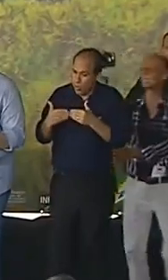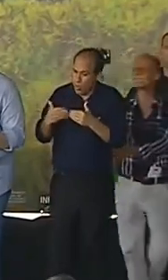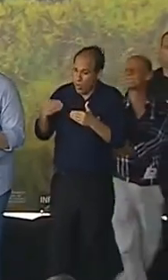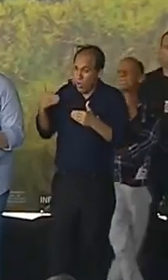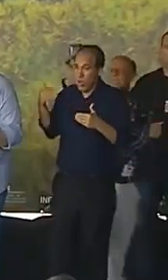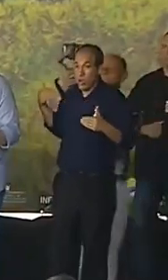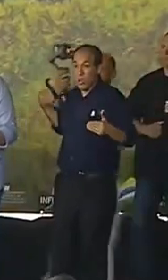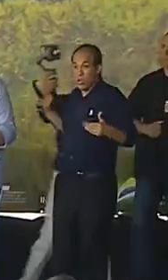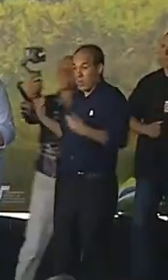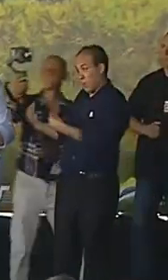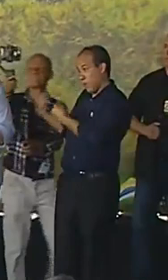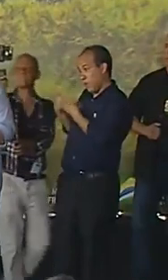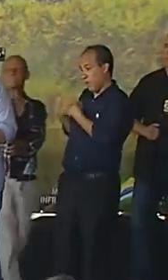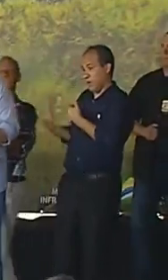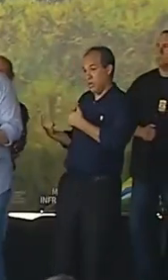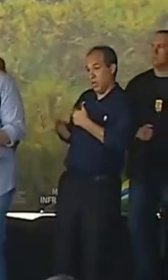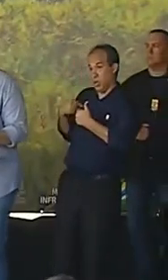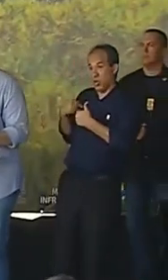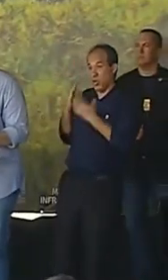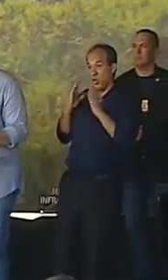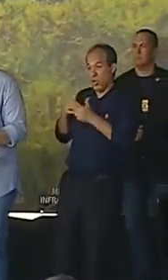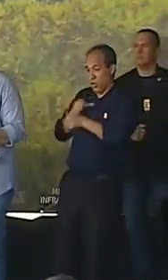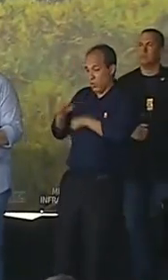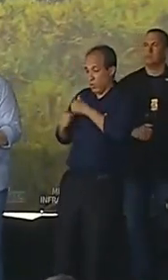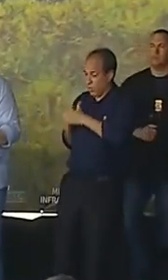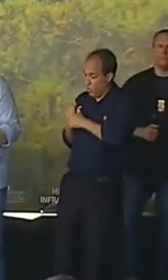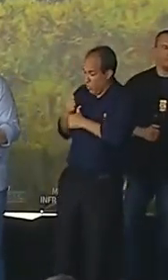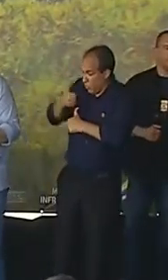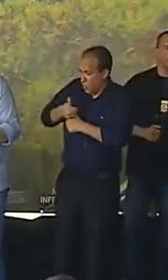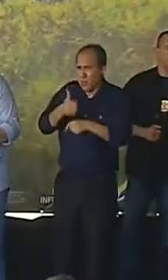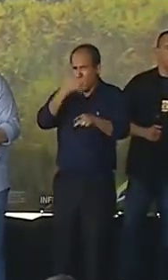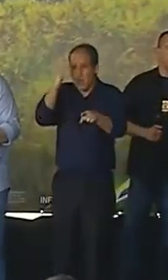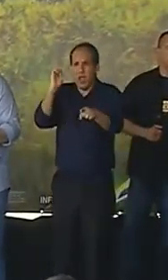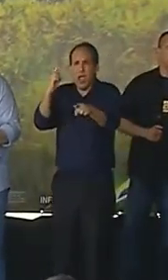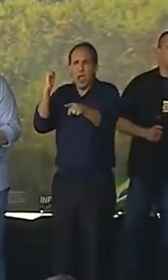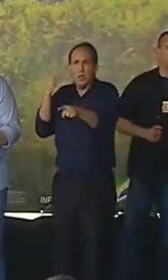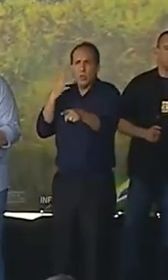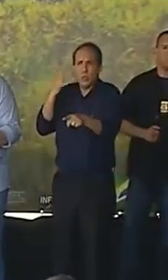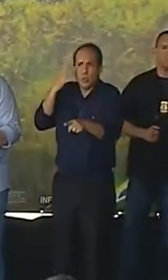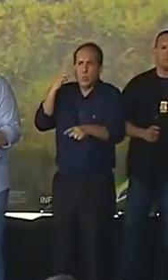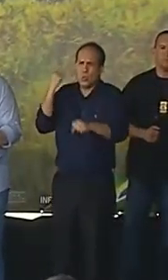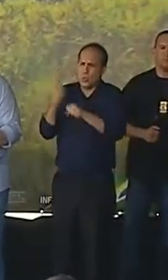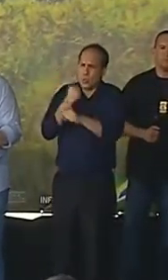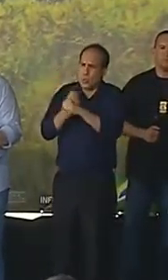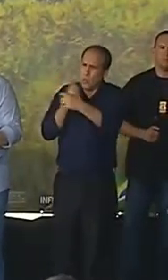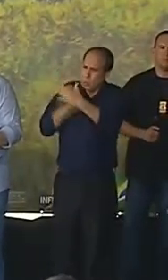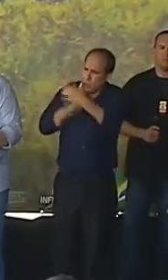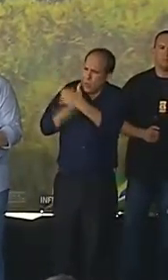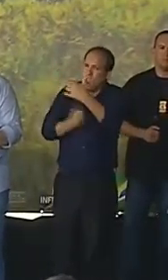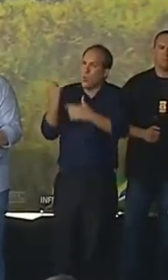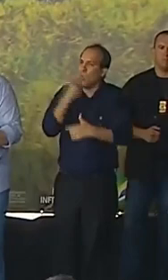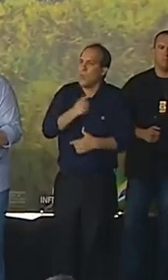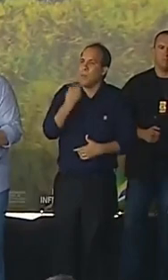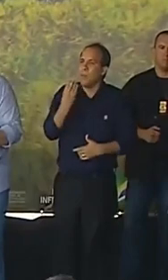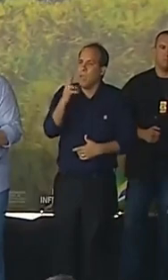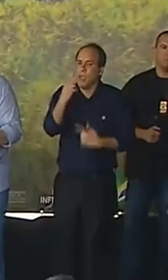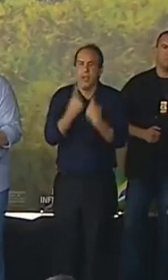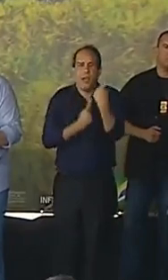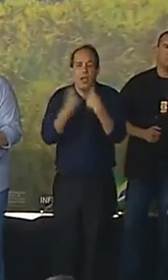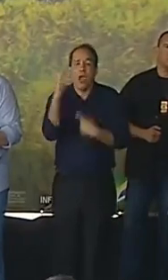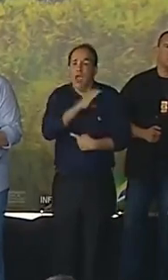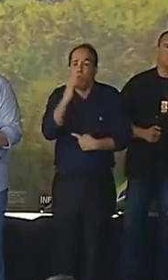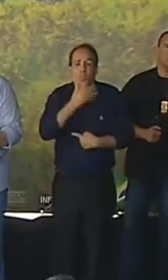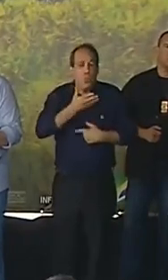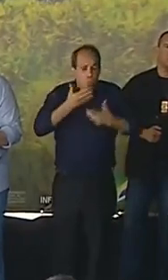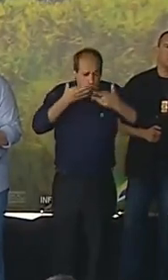o bastão de quem nos antecedeu, de quem fez esforço, de quem lutou para que essa BR saísse, corremos o melhor que